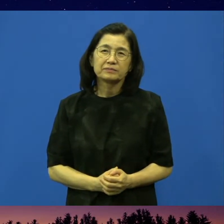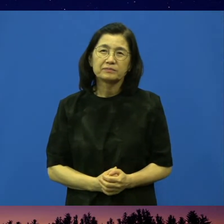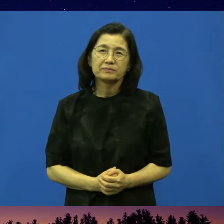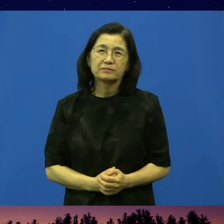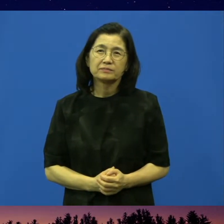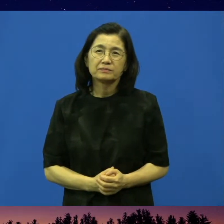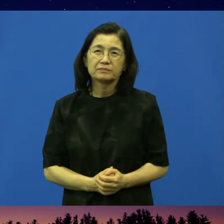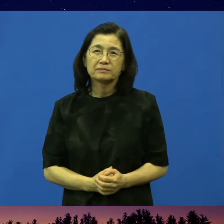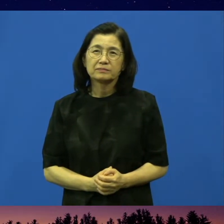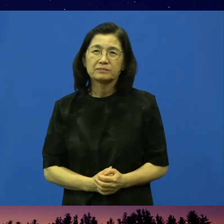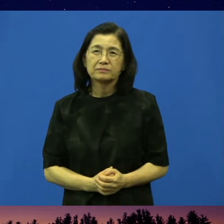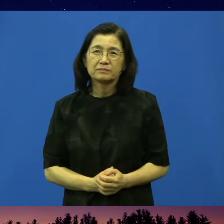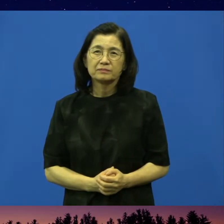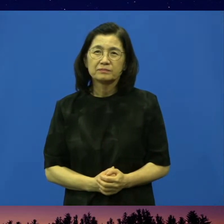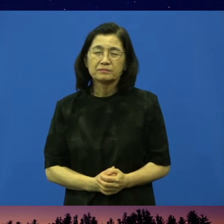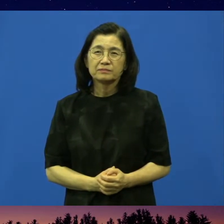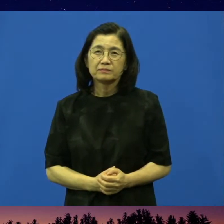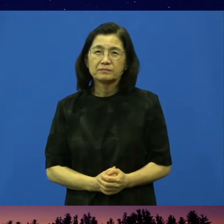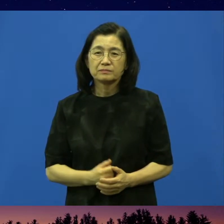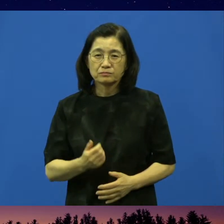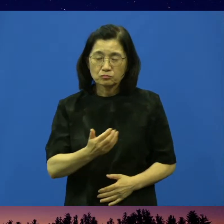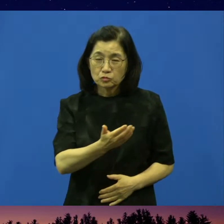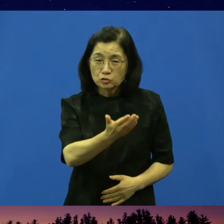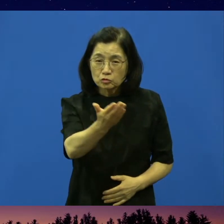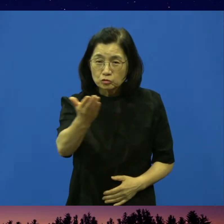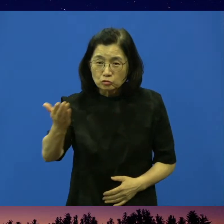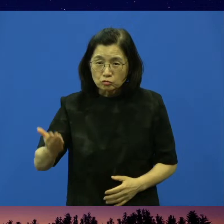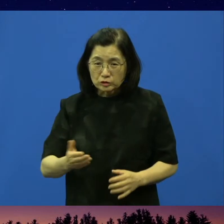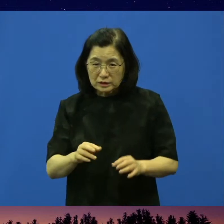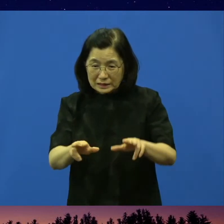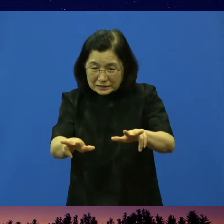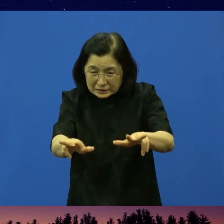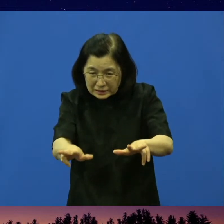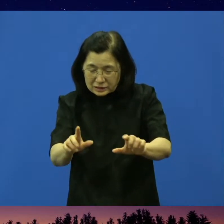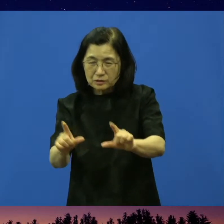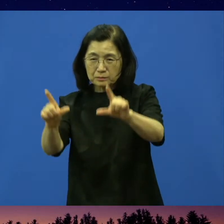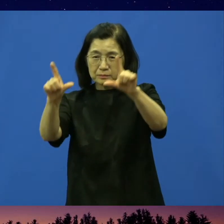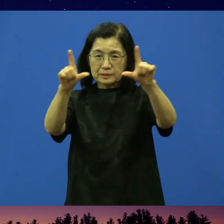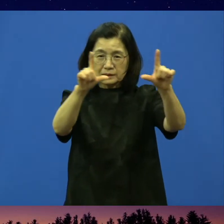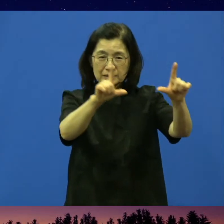여러분, 이것이 우리가 세상 속에 애굽으로 계속 돌아가려고 하는 우리의 그 유혹이다.